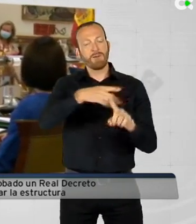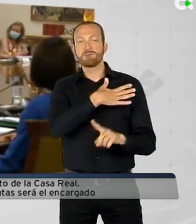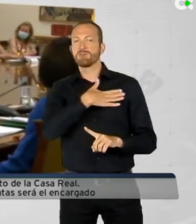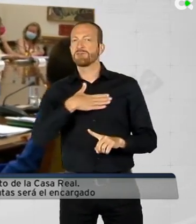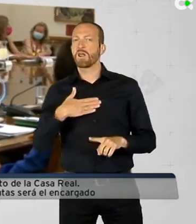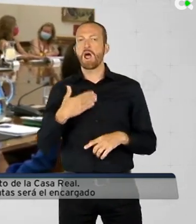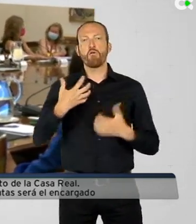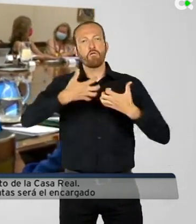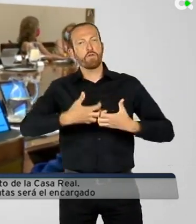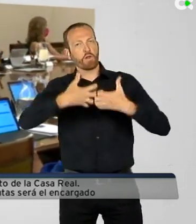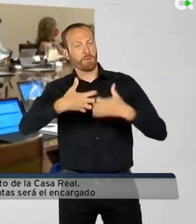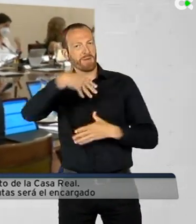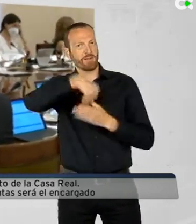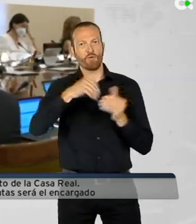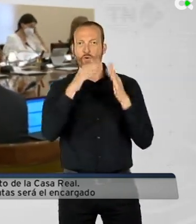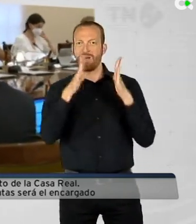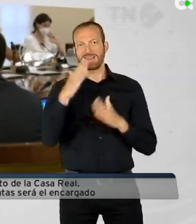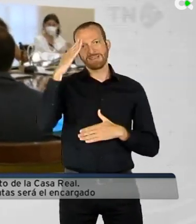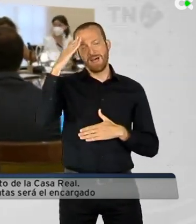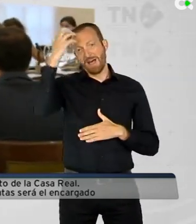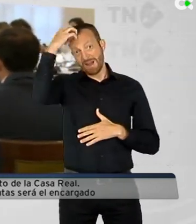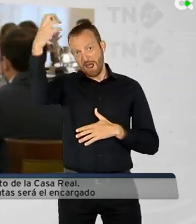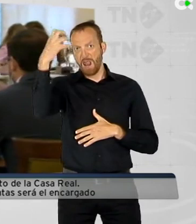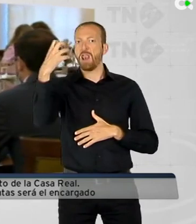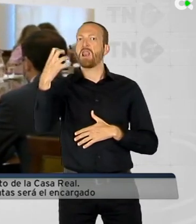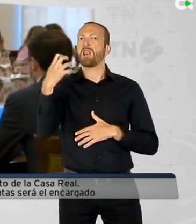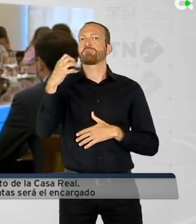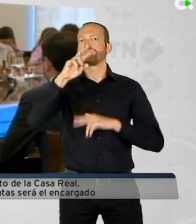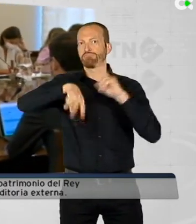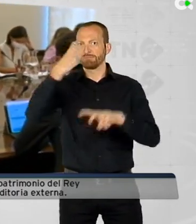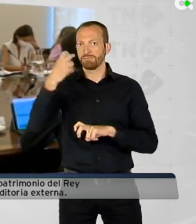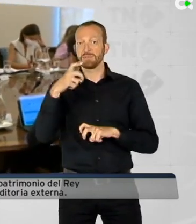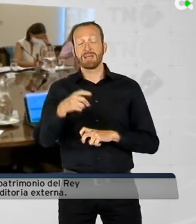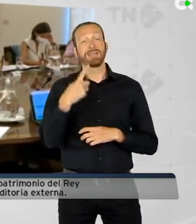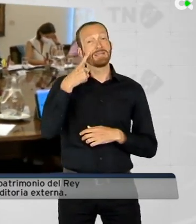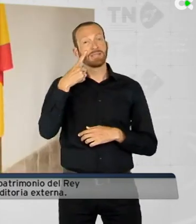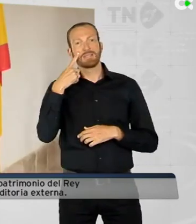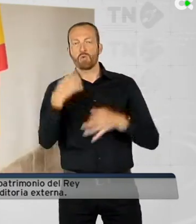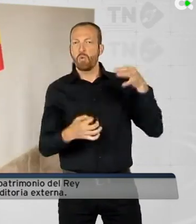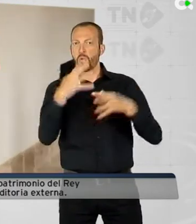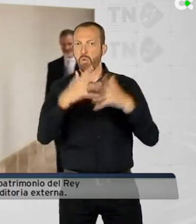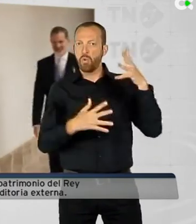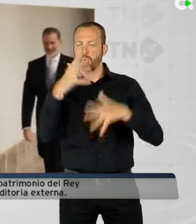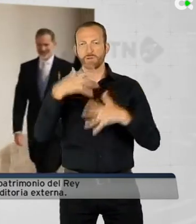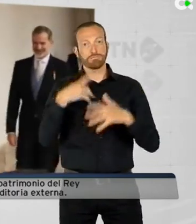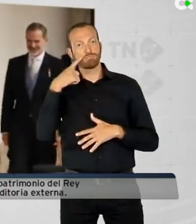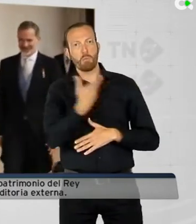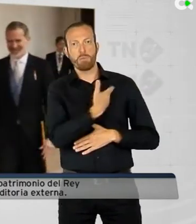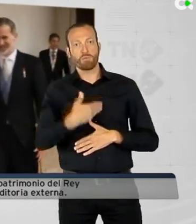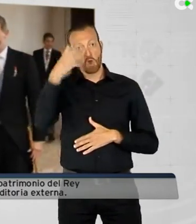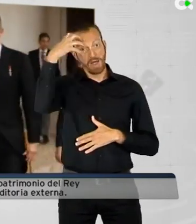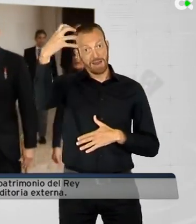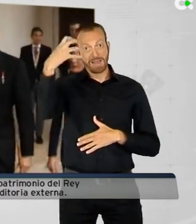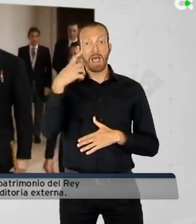estructura y el funcionamiento de la Casa Real. El Tribunal de Cuentas será el encargado de fiscalizar el patrimonio del rey